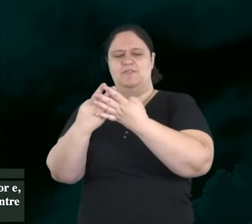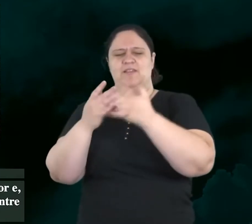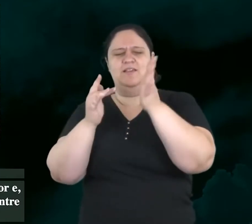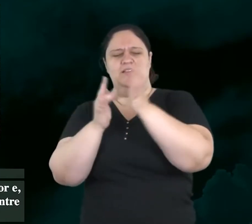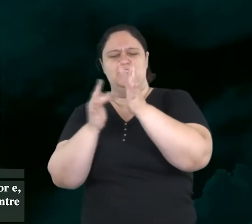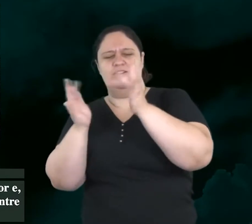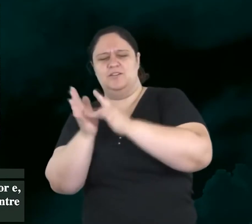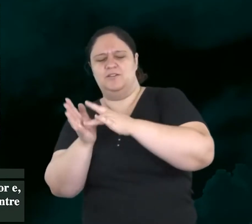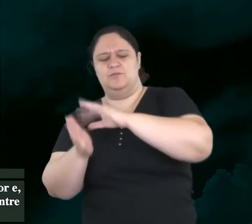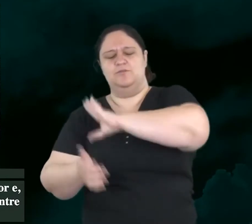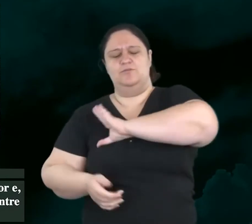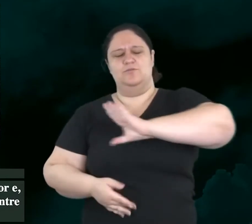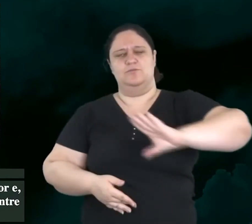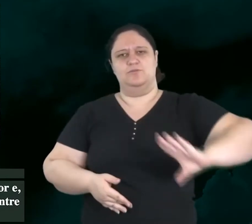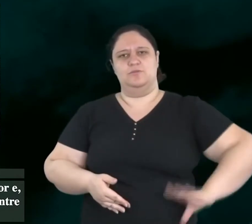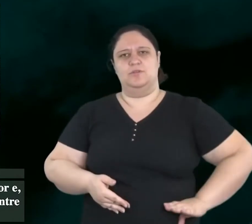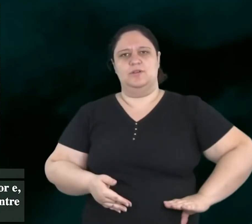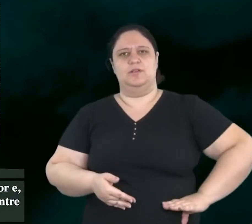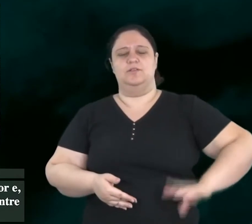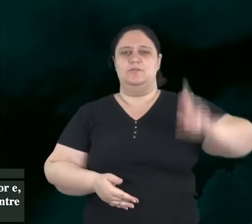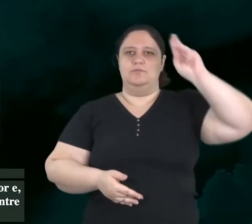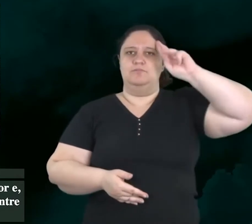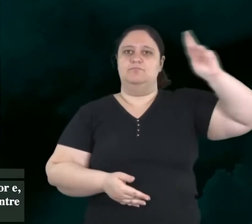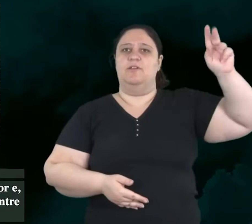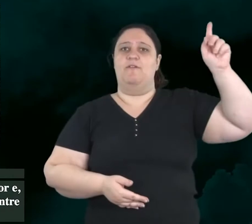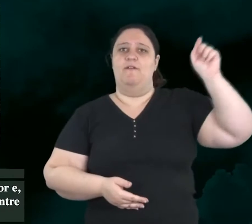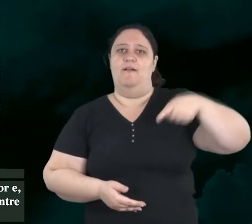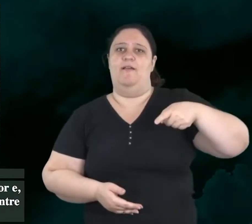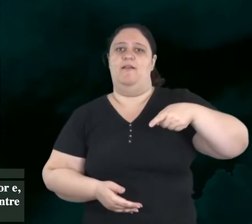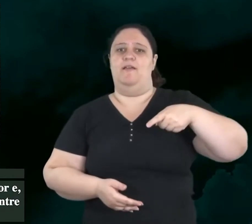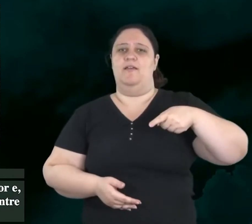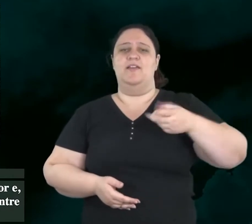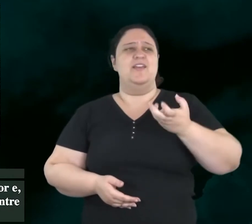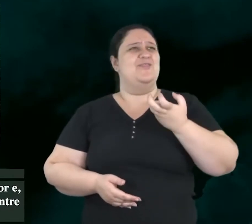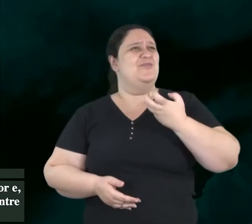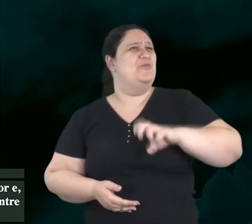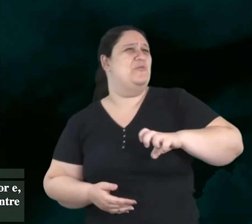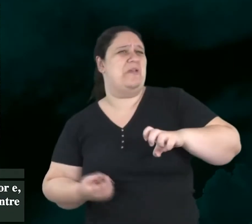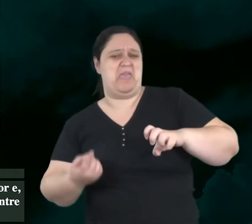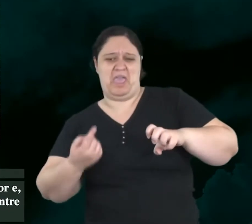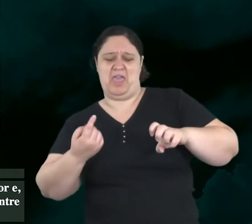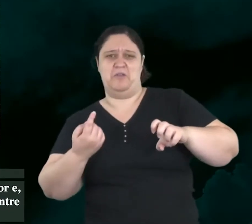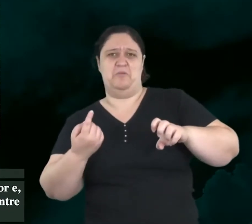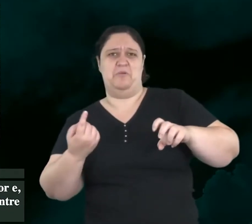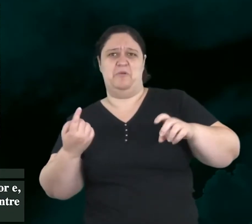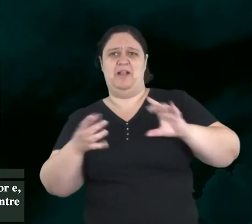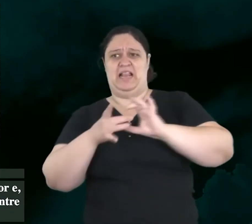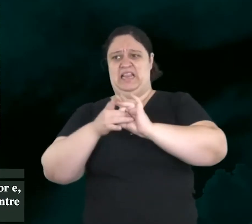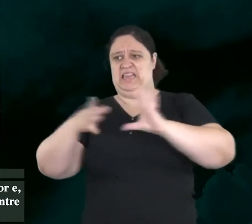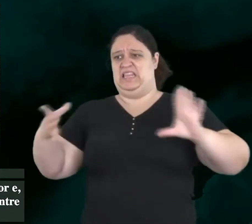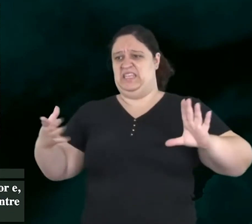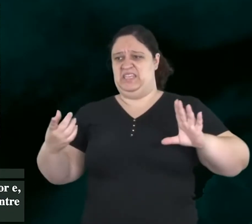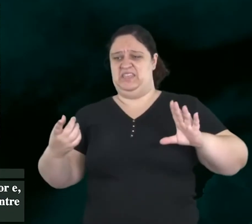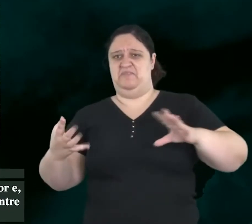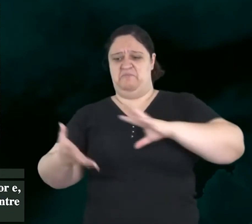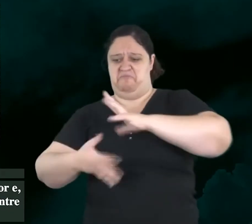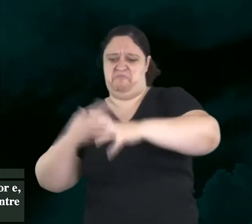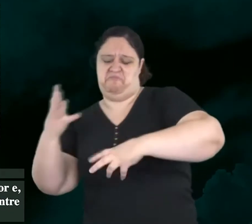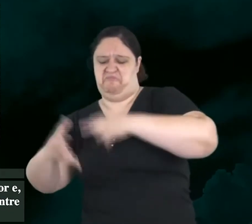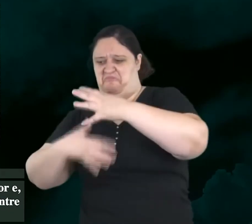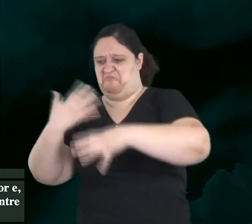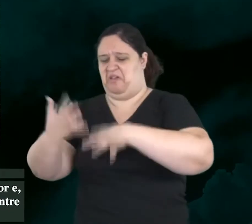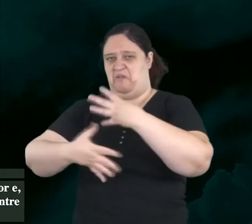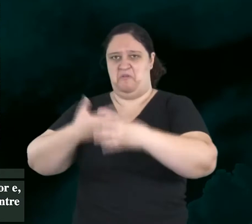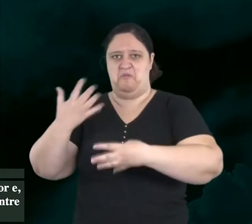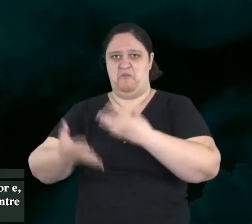com a sua boca, que eu não quero mais viver solto, eu não quero viver nesse caos, nessa